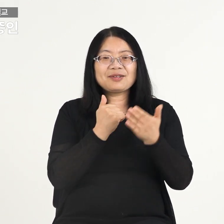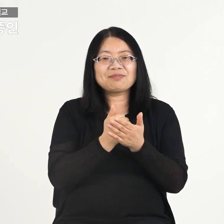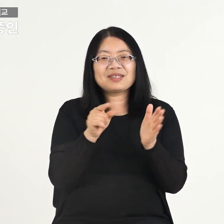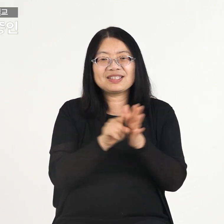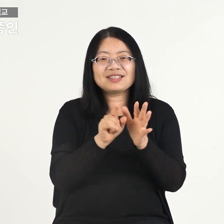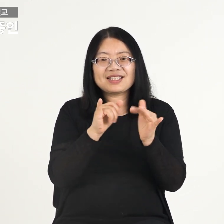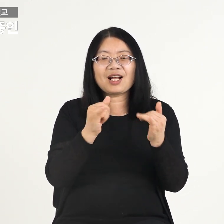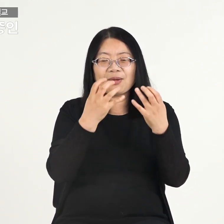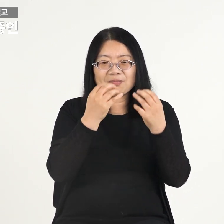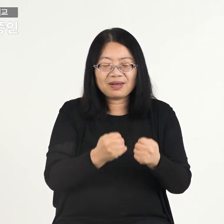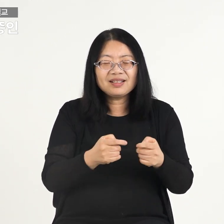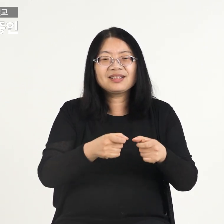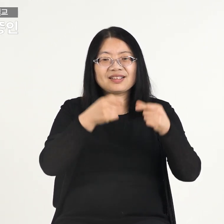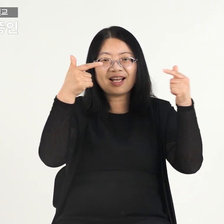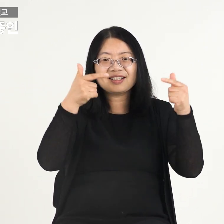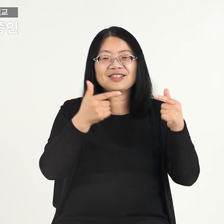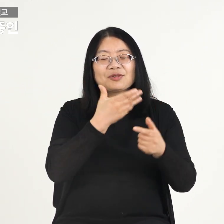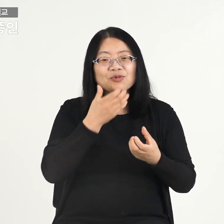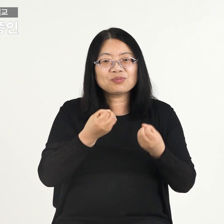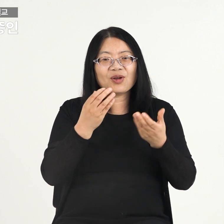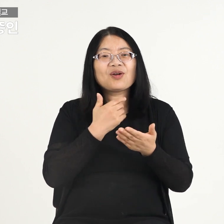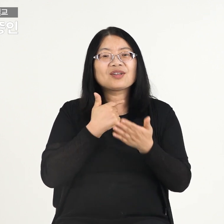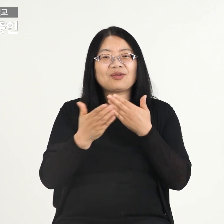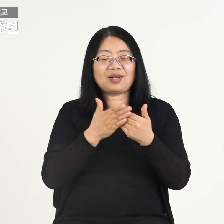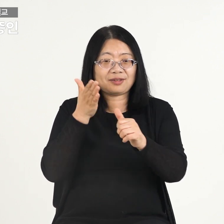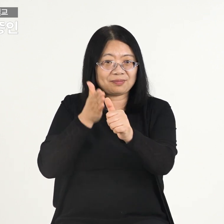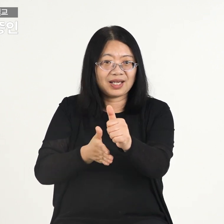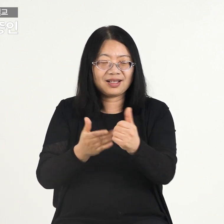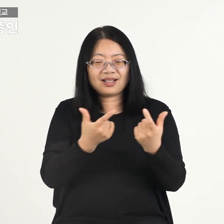있기를 축복합니다. 다 일어나십시다.